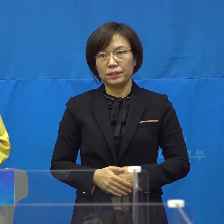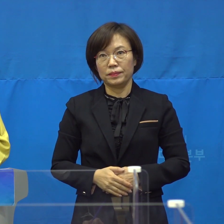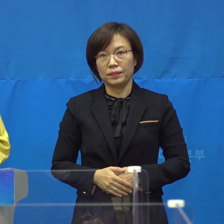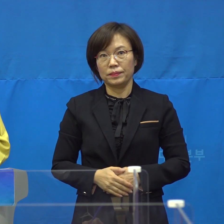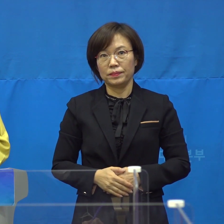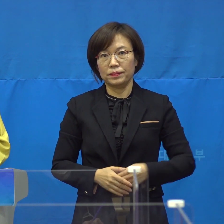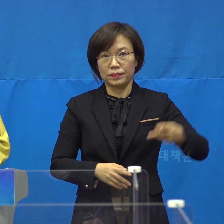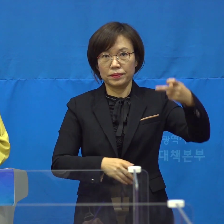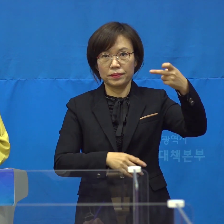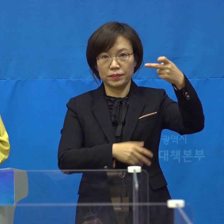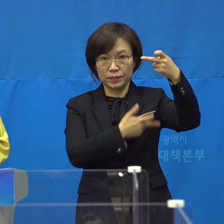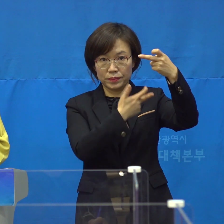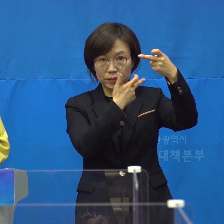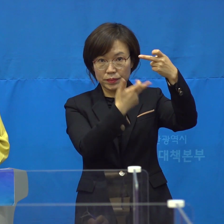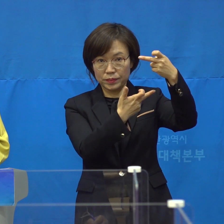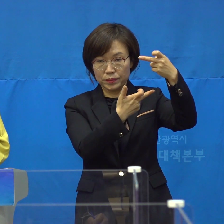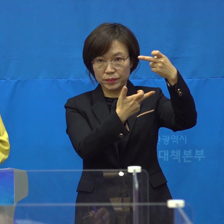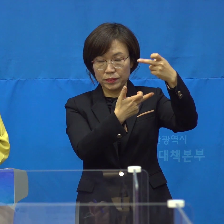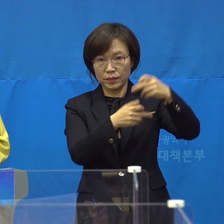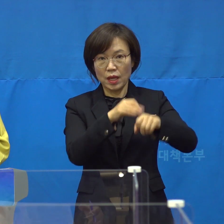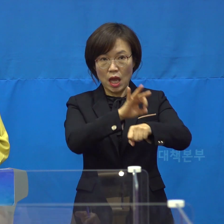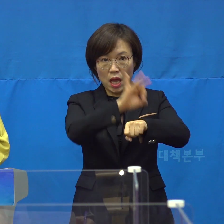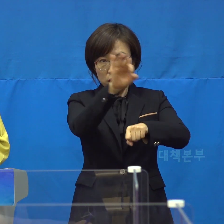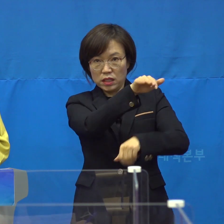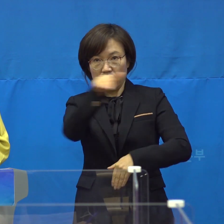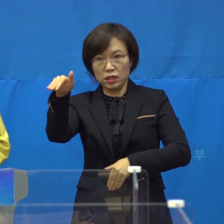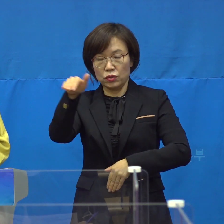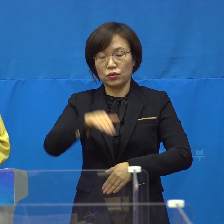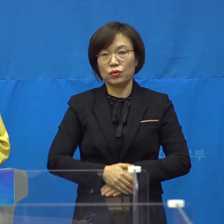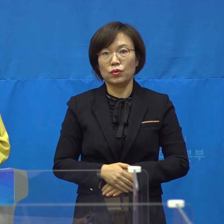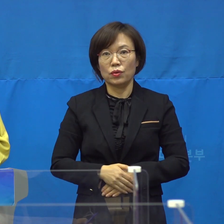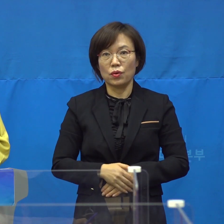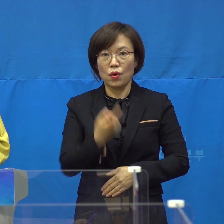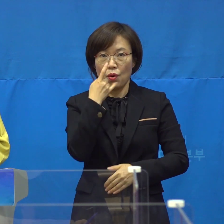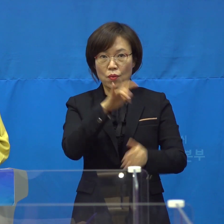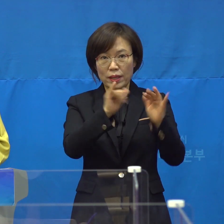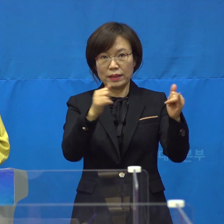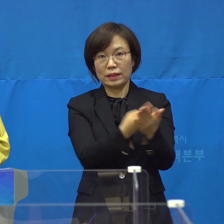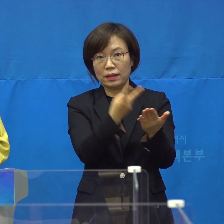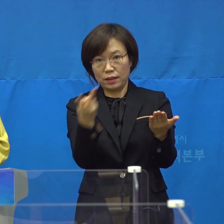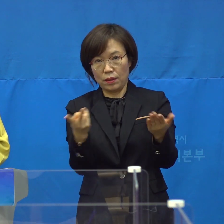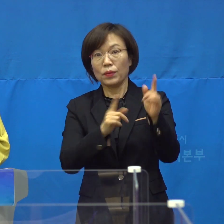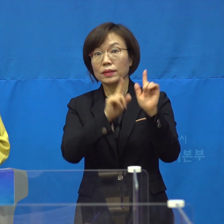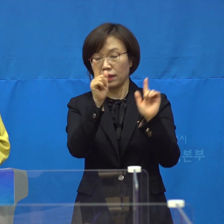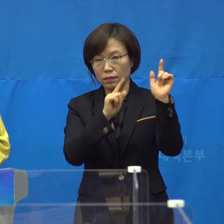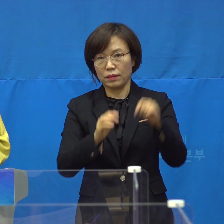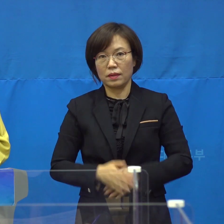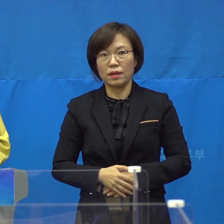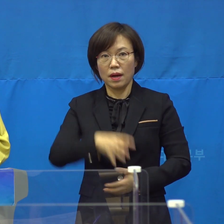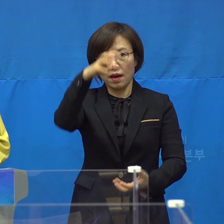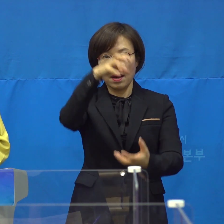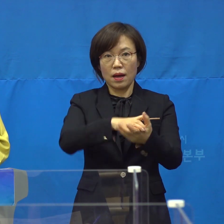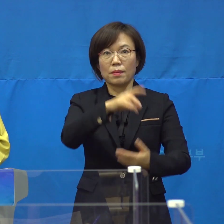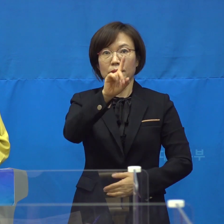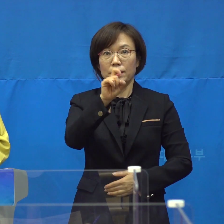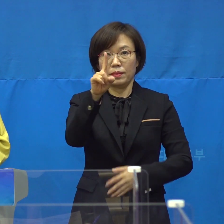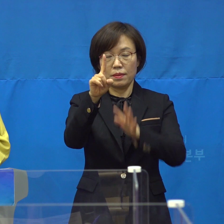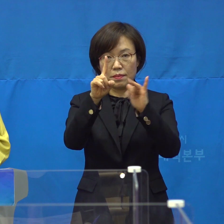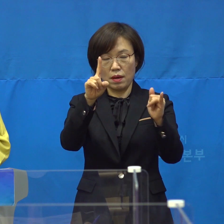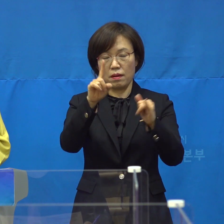다음 12월 17일 10시 기준 확진자 퇴원 현황입니다. 총